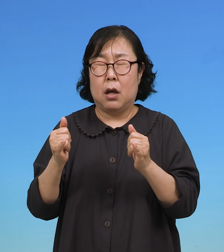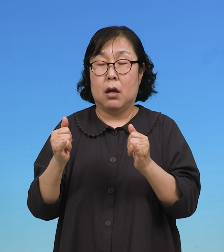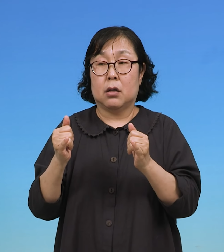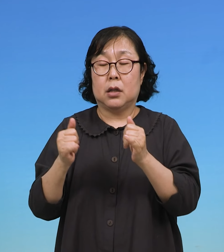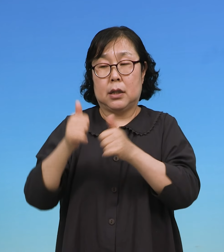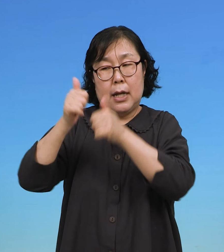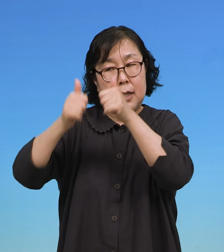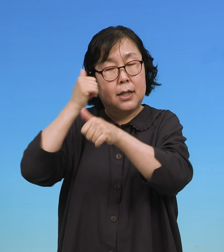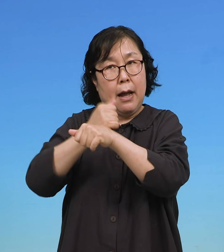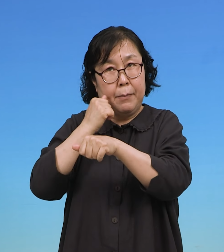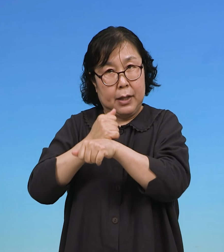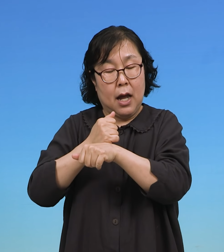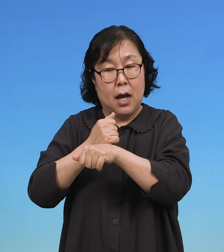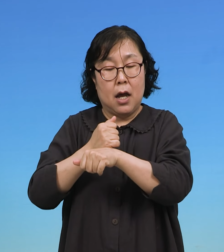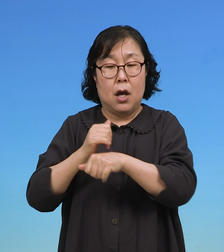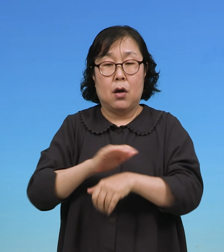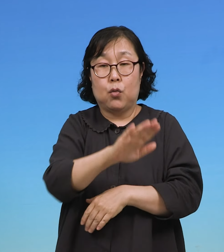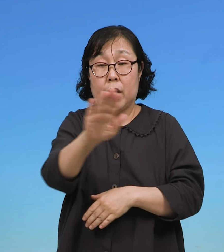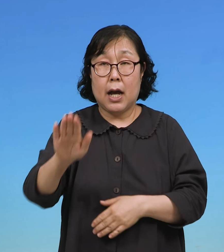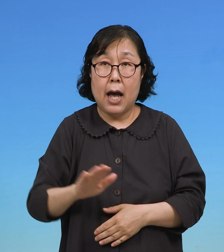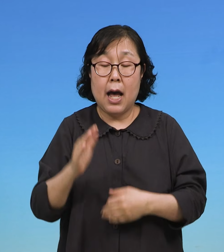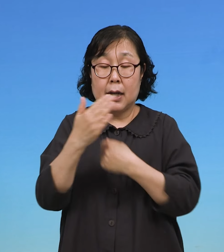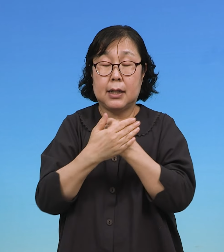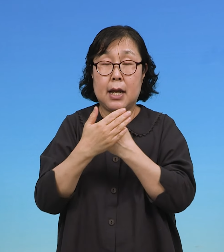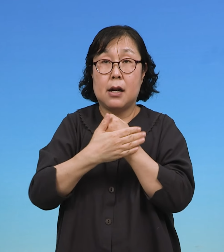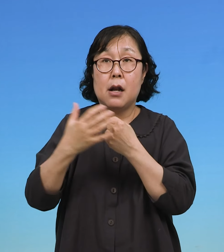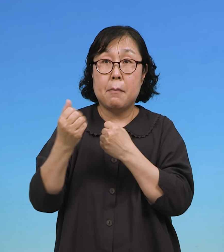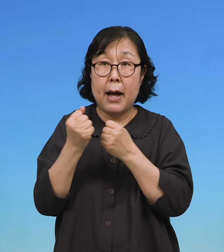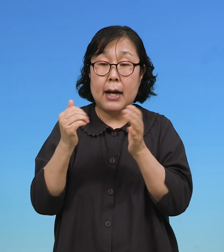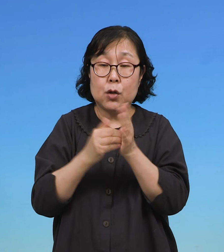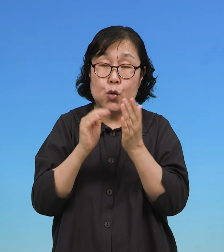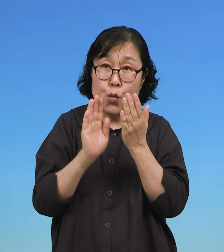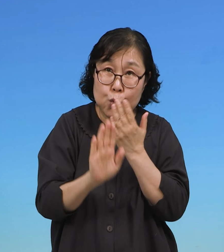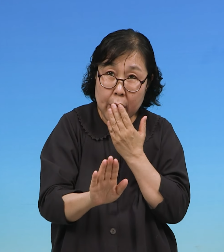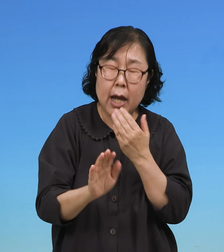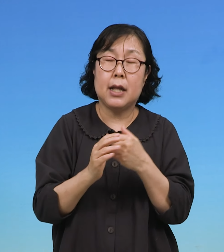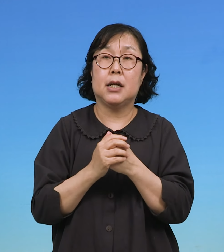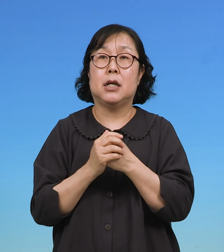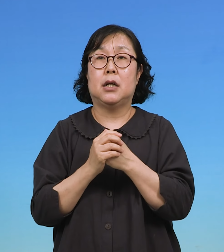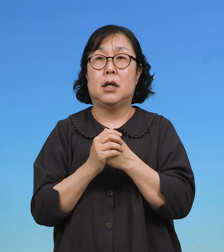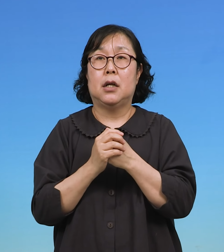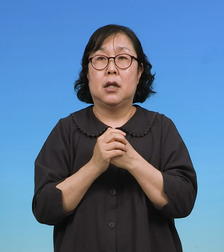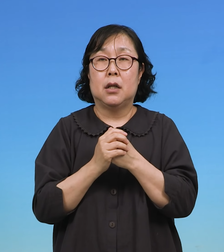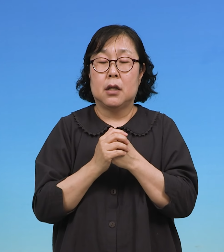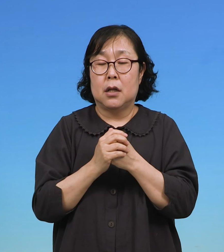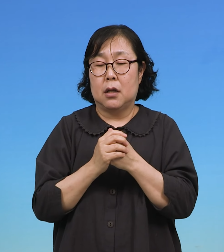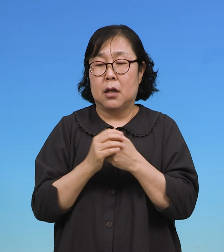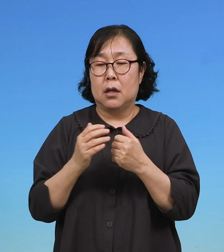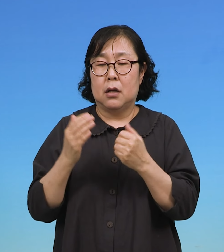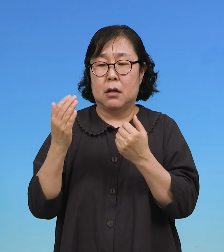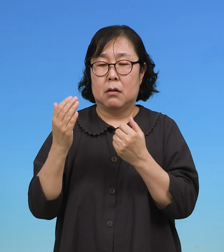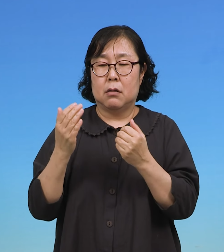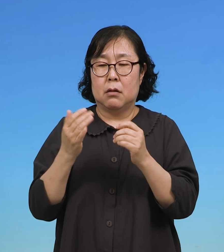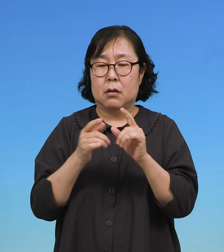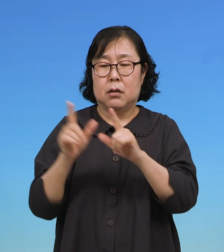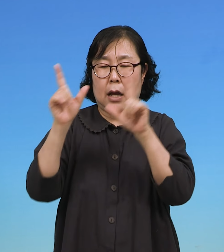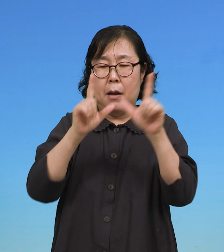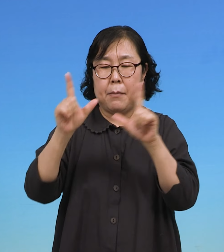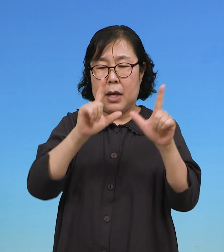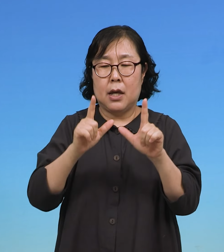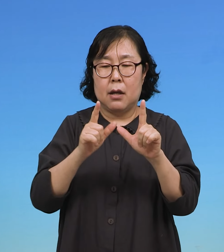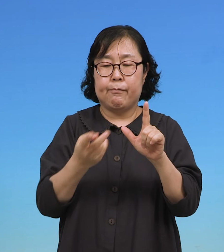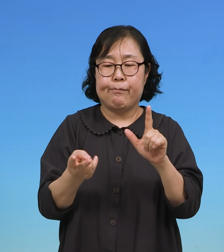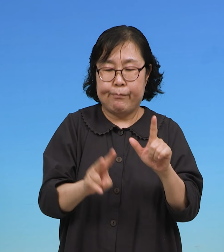여러분, 우리 은혜 받았으면 삶이 달라져야 되는데 어떻게 달라지느냐? 평범한 일상이 달라지는 거예요.